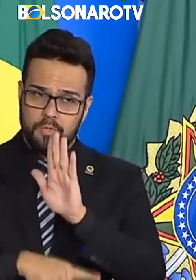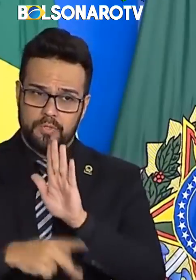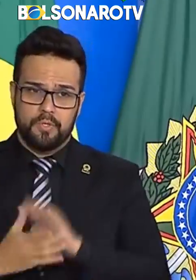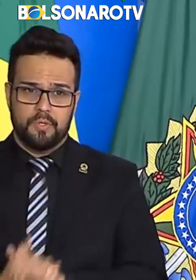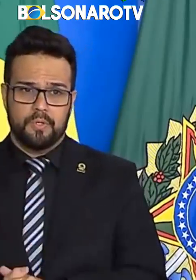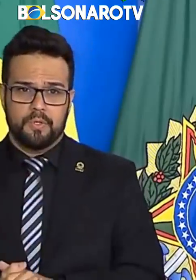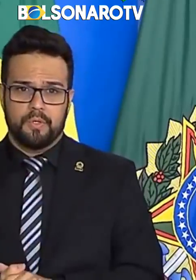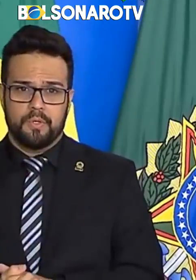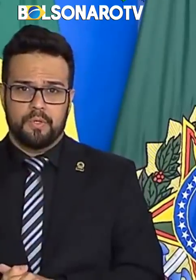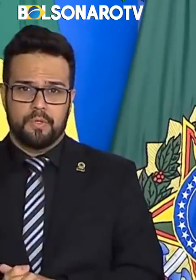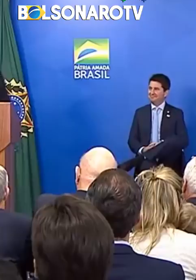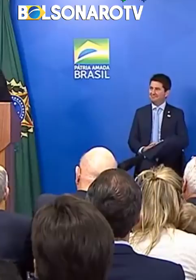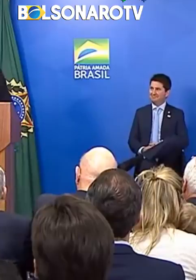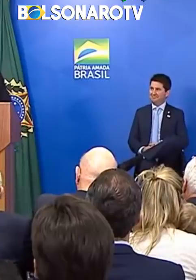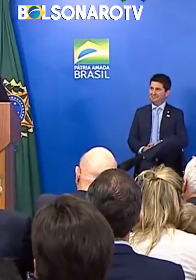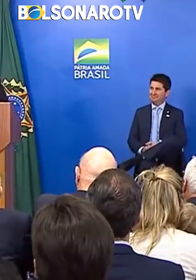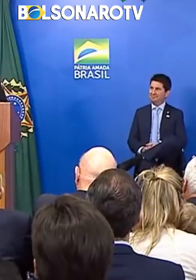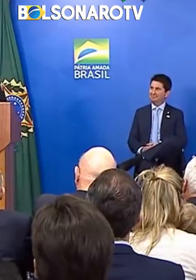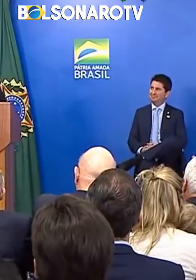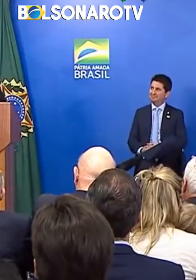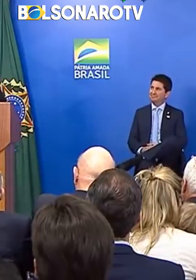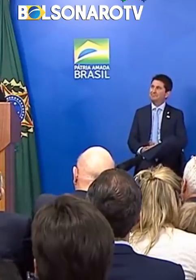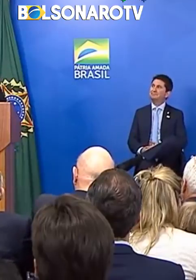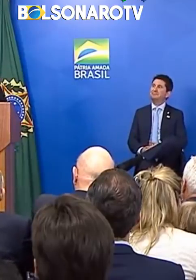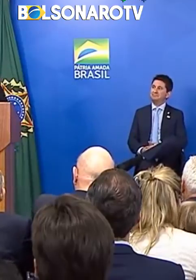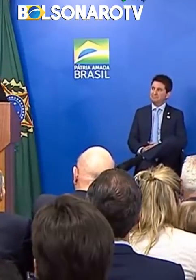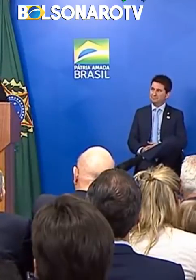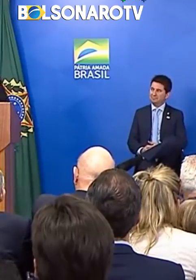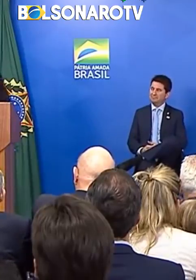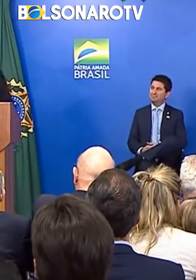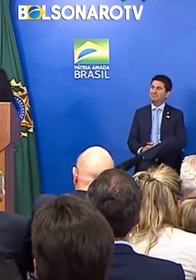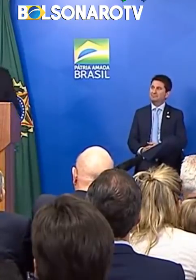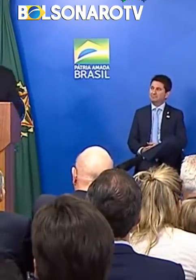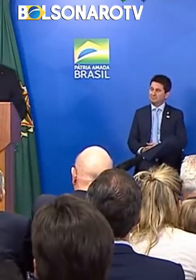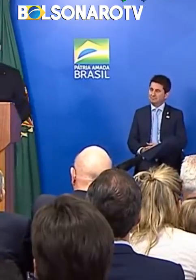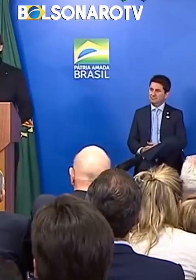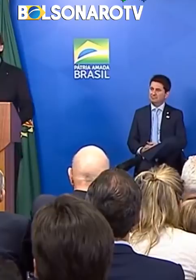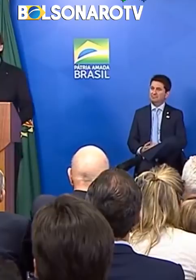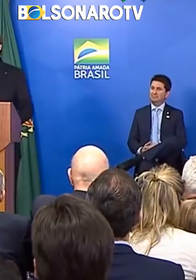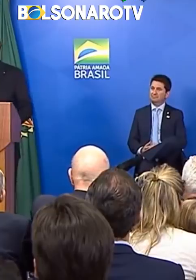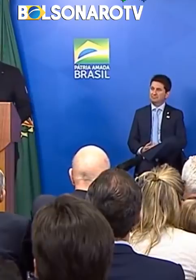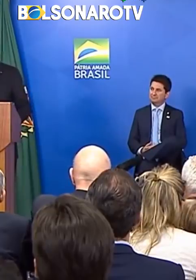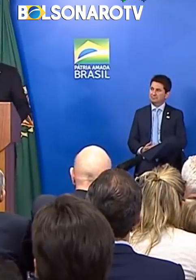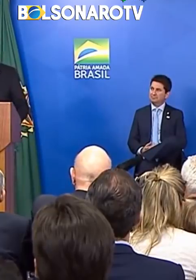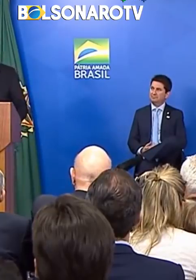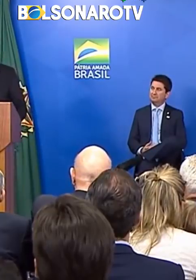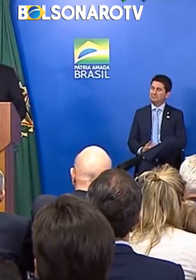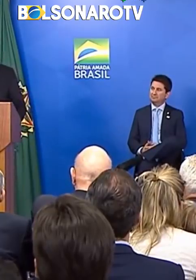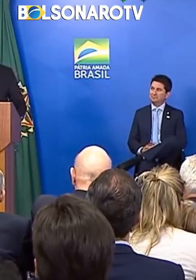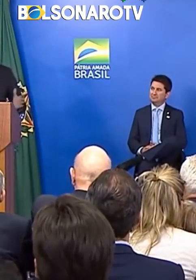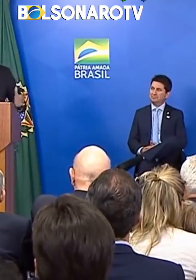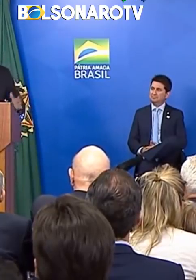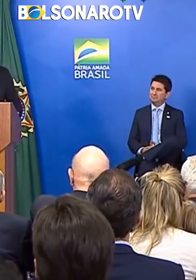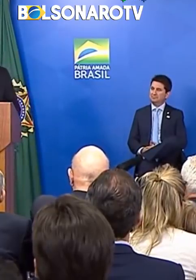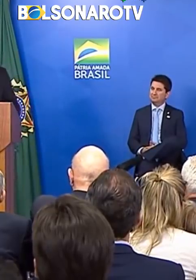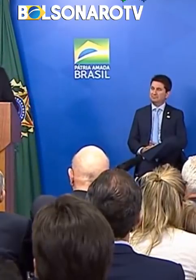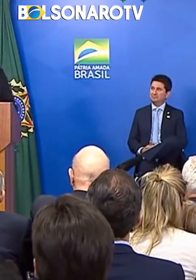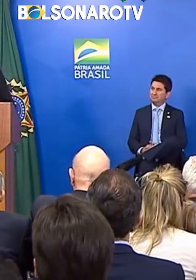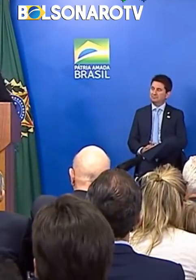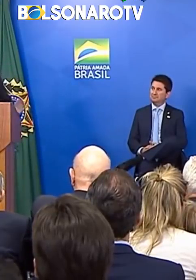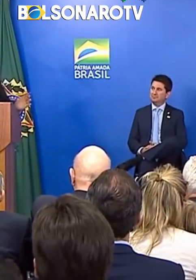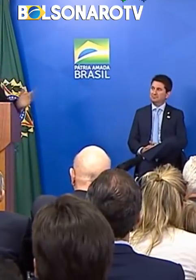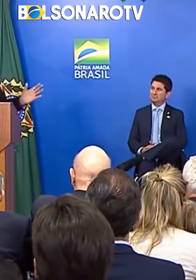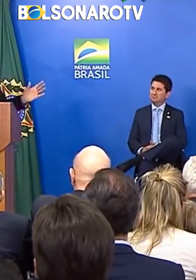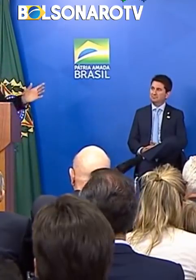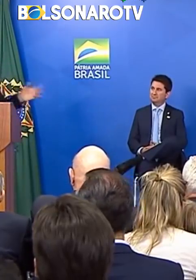não o meu primeiro emprego, mas a minha primeira empresa, para exatamente aquelas pessoas que criticam quem está no